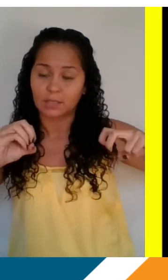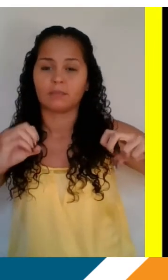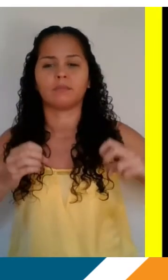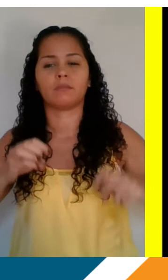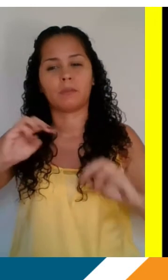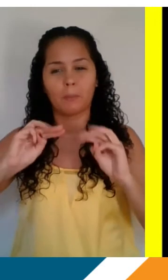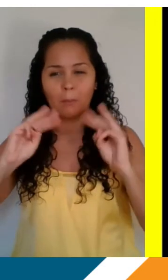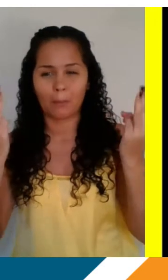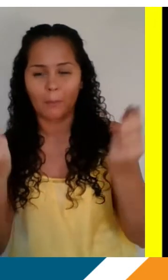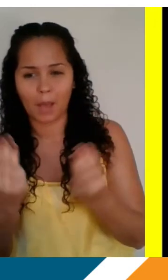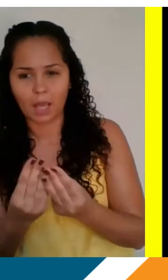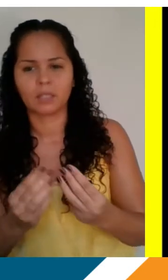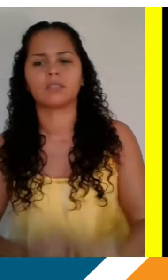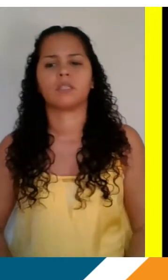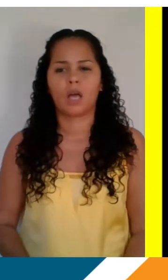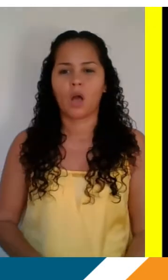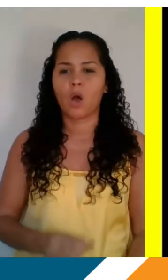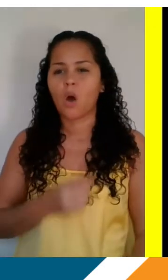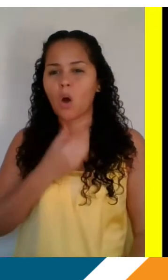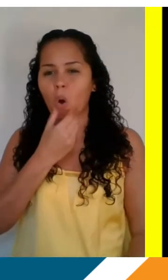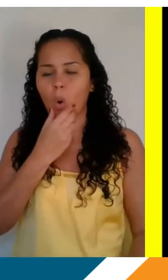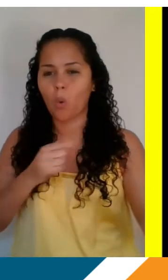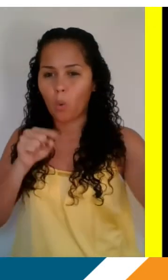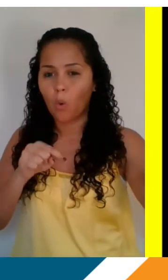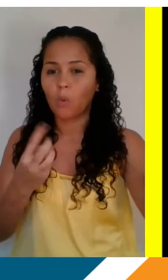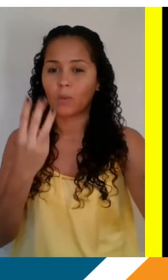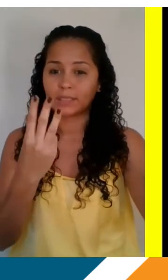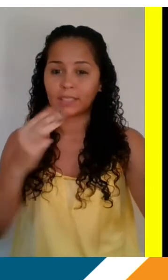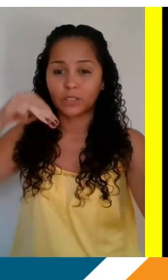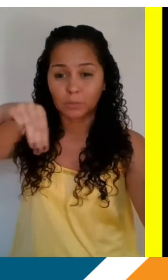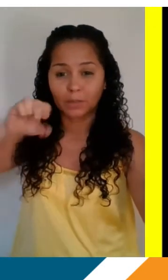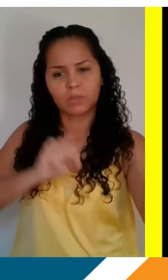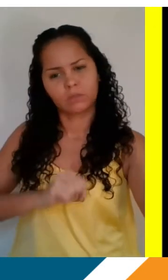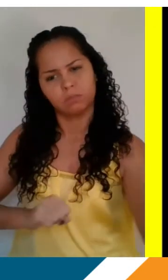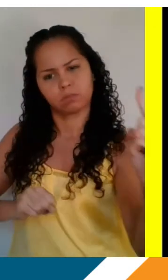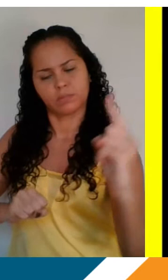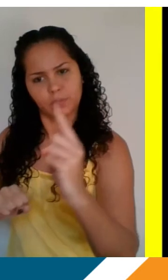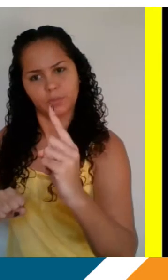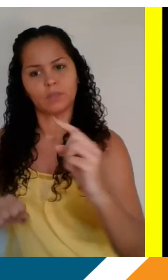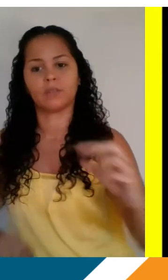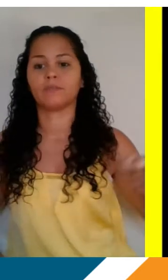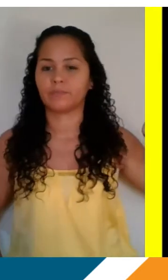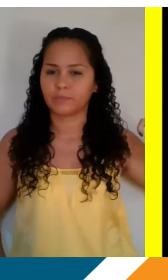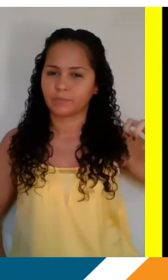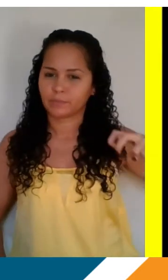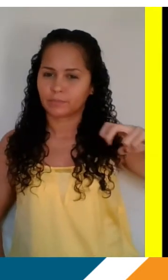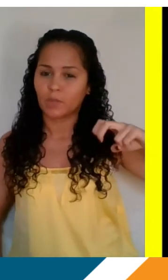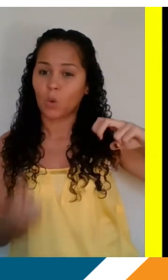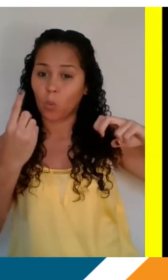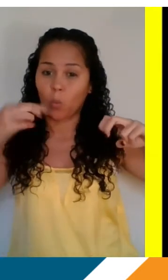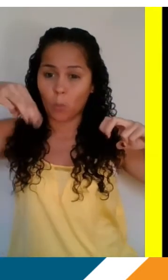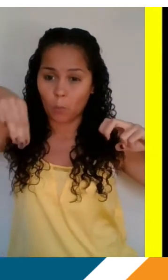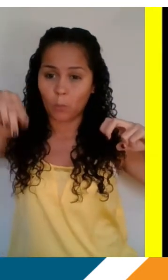solo. O homem se desloca com 3 metros por segundo, o carrinho 1 metro por segundo, no mesmo sentido. Isso daqui é muito importante